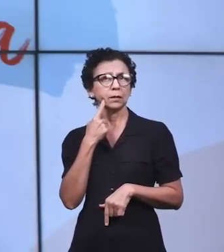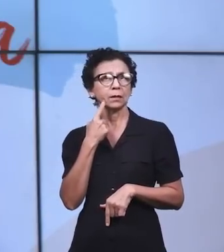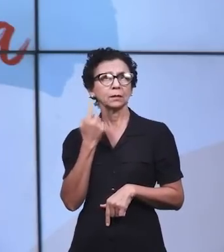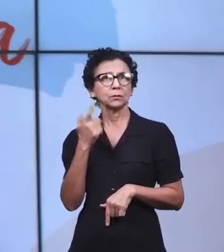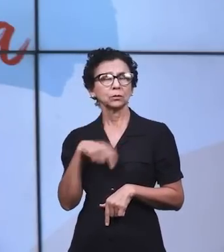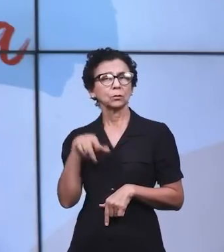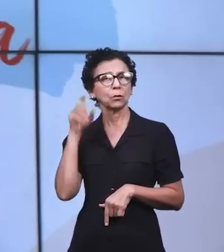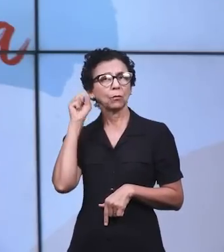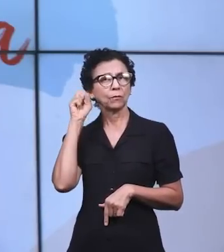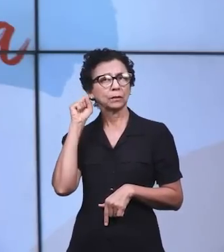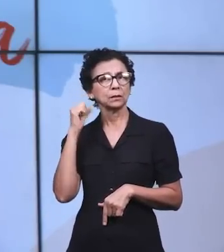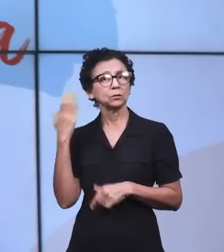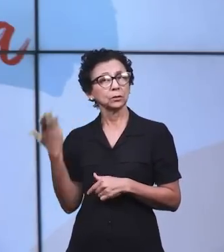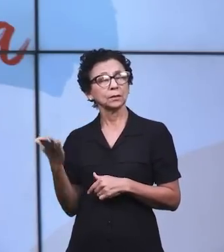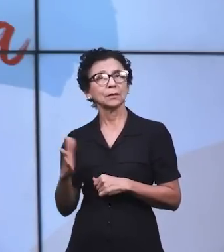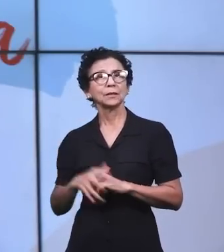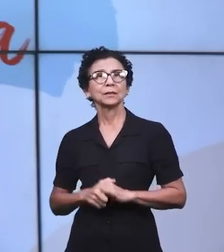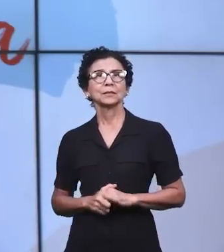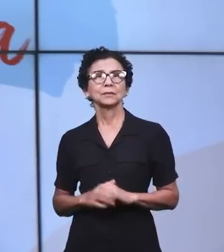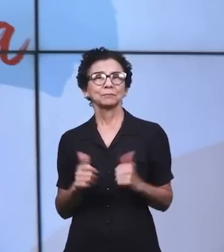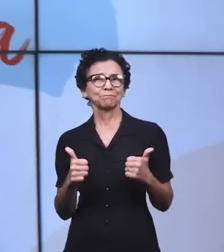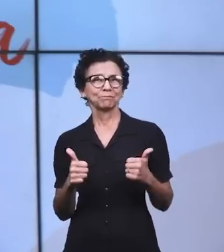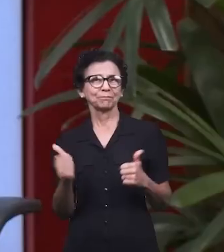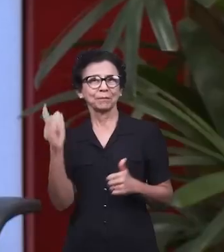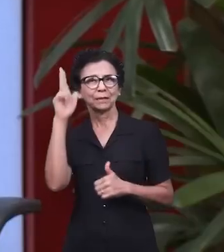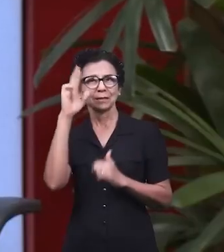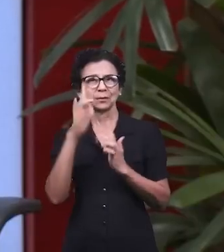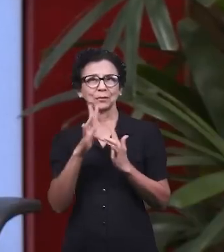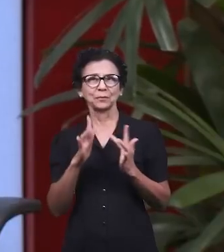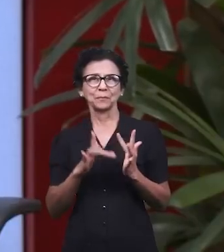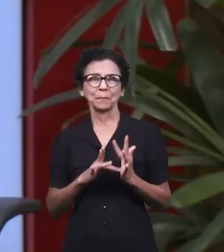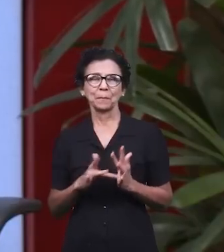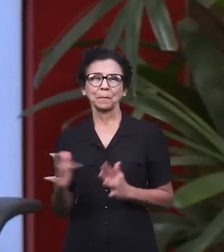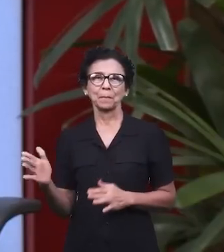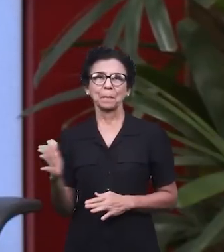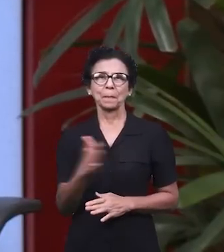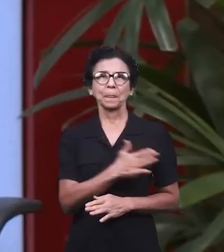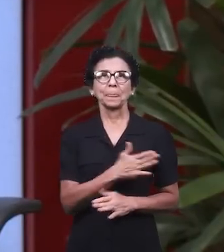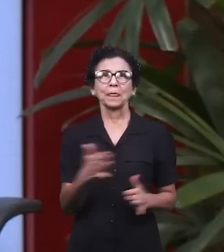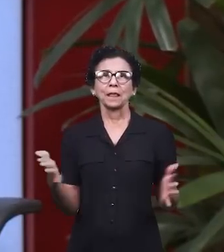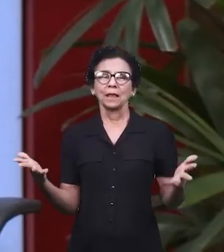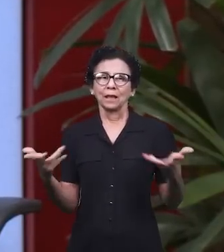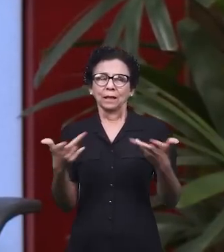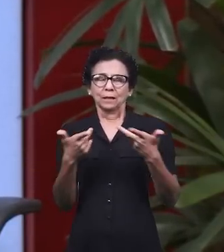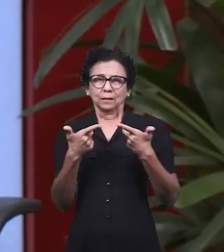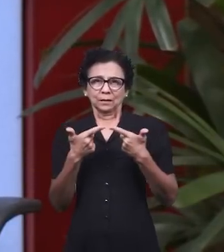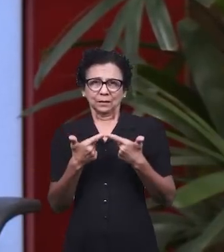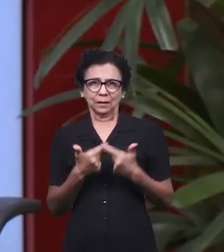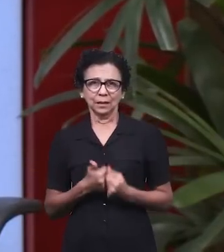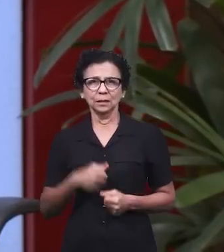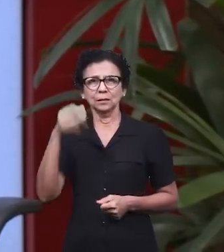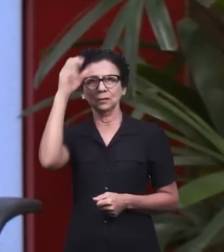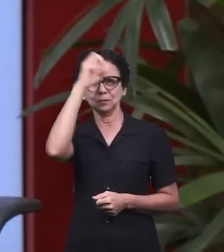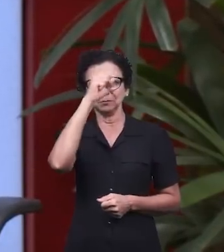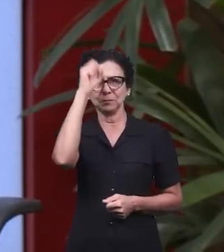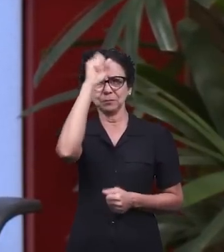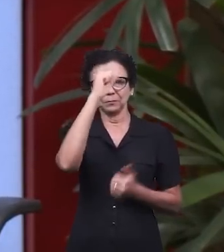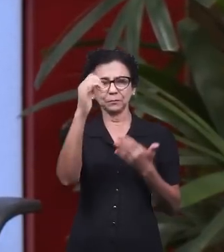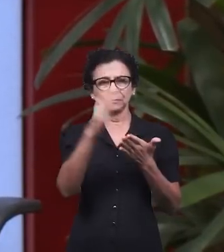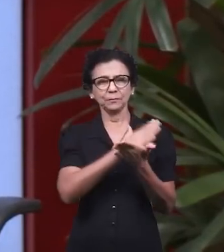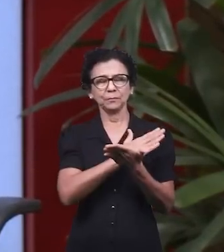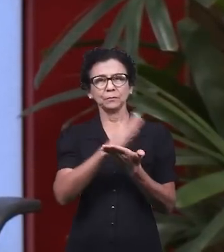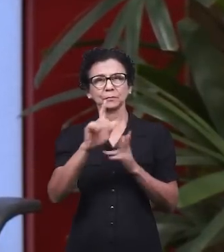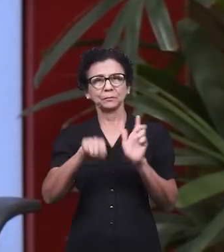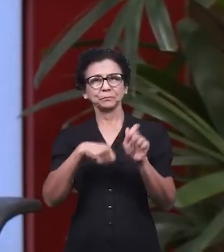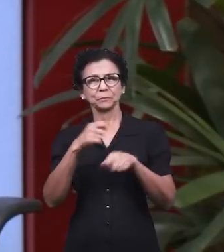de ouvinte, e é isso, tá bom? Pai do Senhor a todos. Que maravilha, né? Aprendemos mais alguns sinais e, como